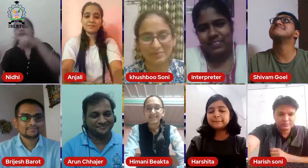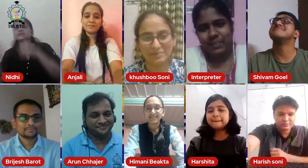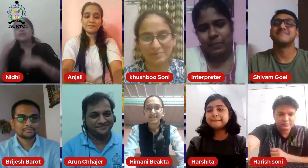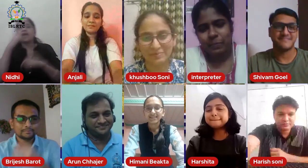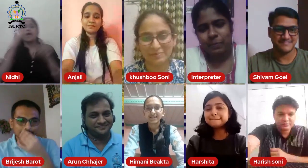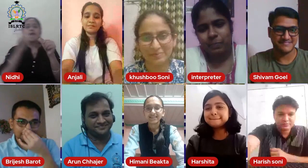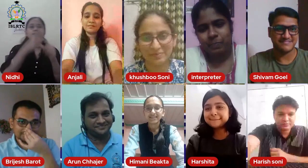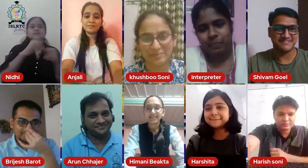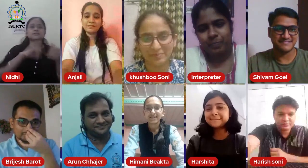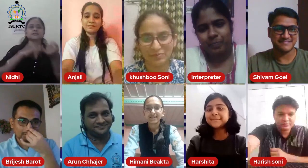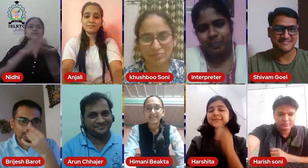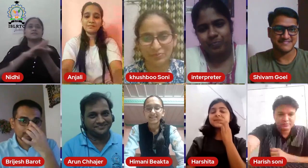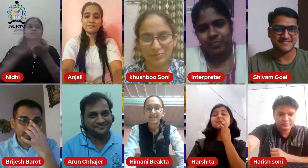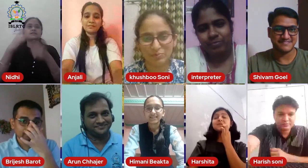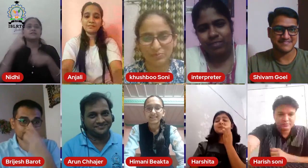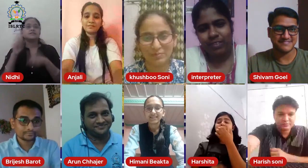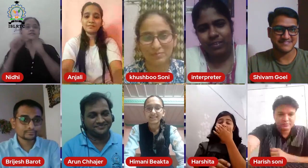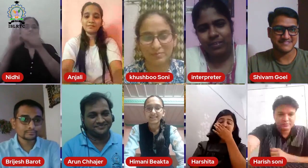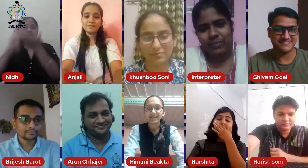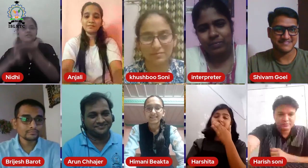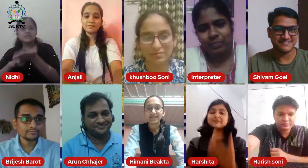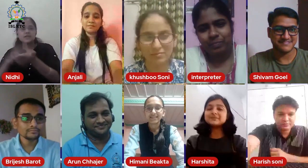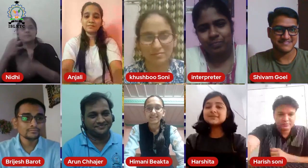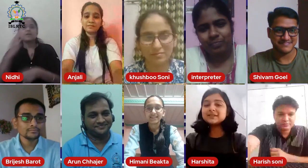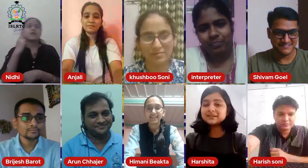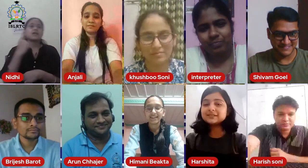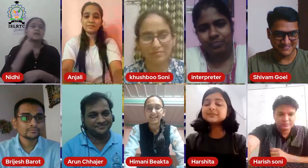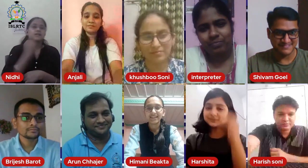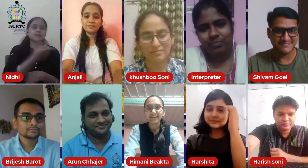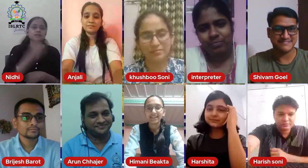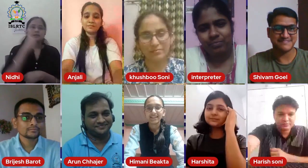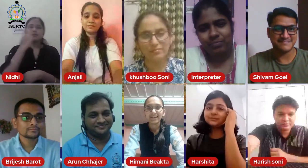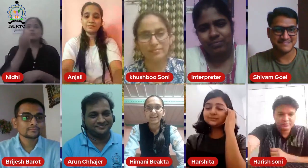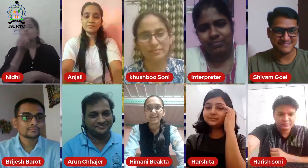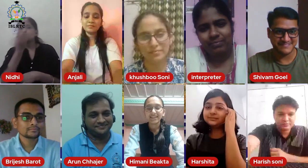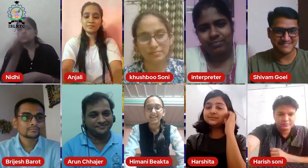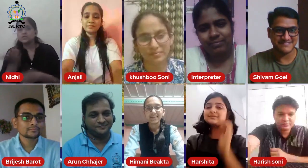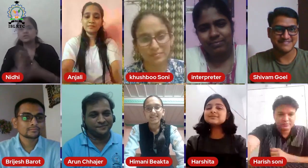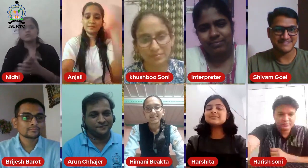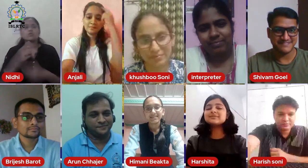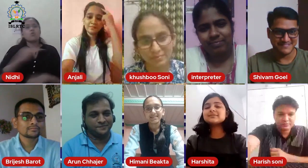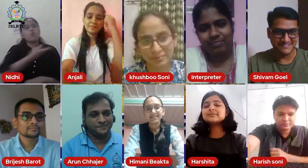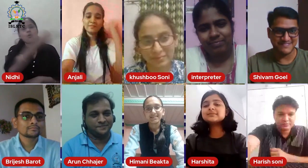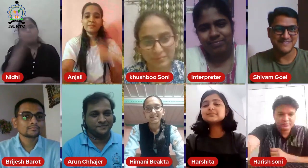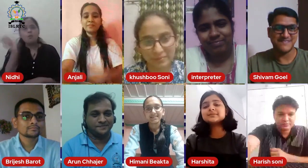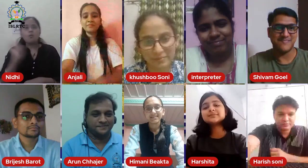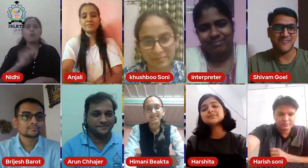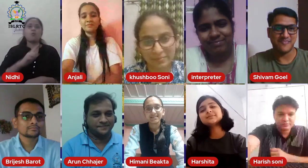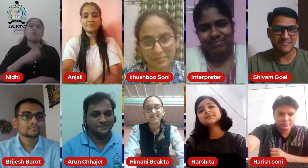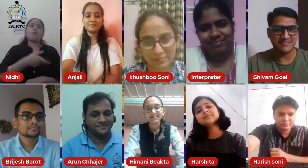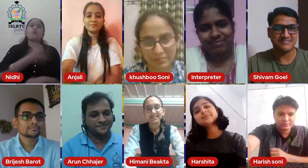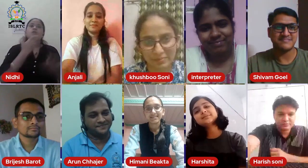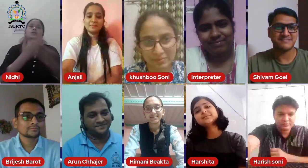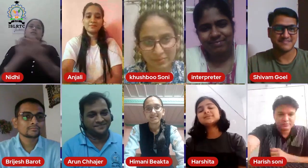निधि, जो भी हमारे इंटरप्रेटर है निधि, पुंगताई मैडम, सबको बहुत बहुत धन्यवाद, अरुण को बहुत बहुत धन्यवाद,